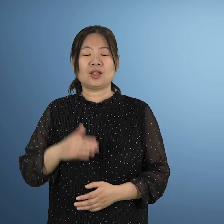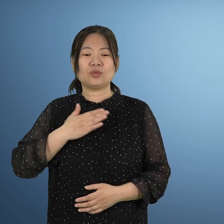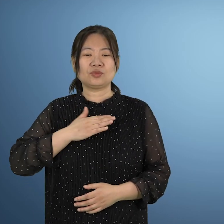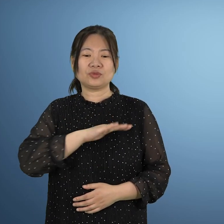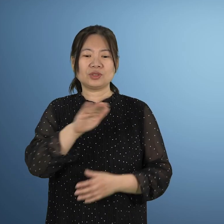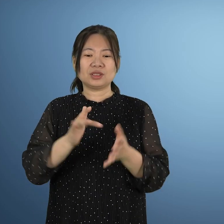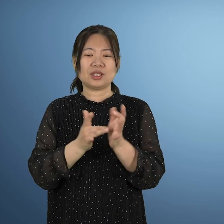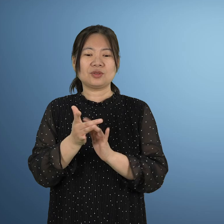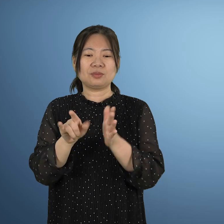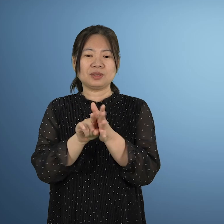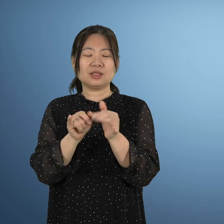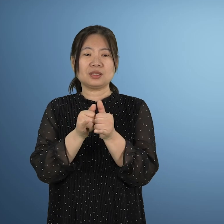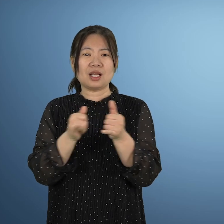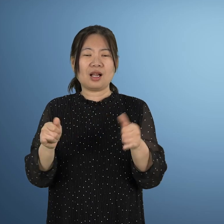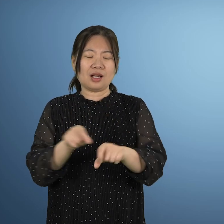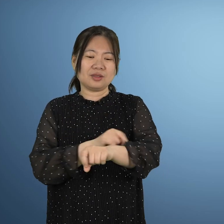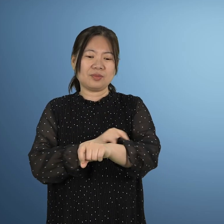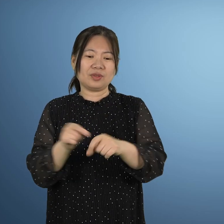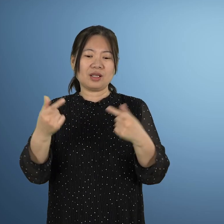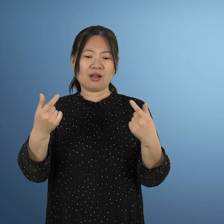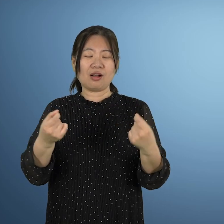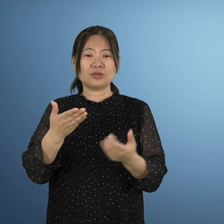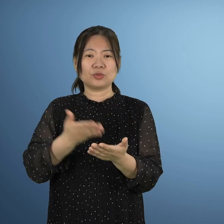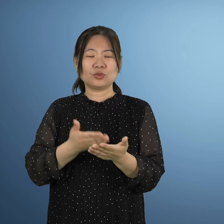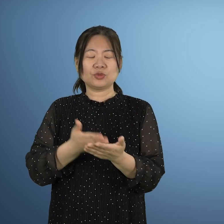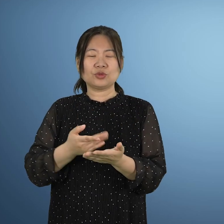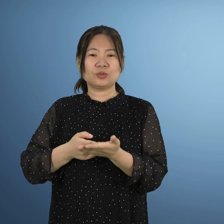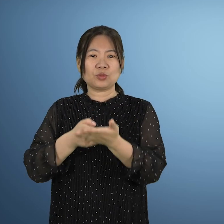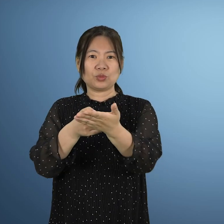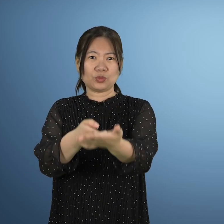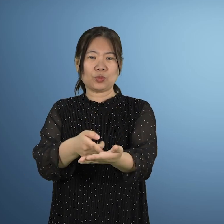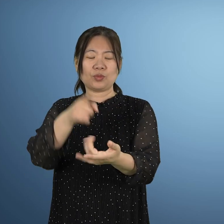우리 예수 믿는 사람들이 특별히 그런 뉴스 보도를